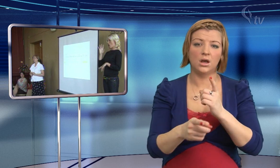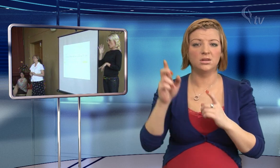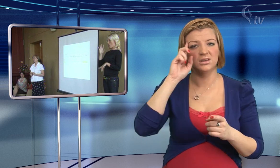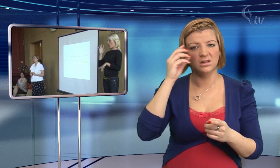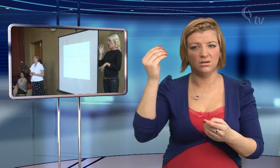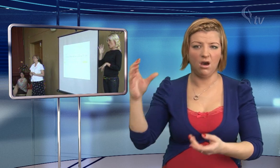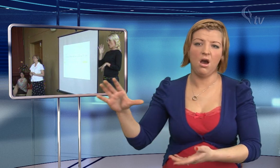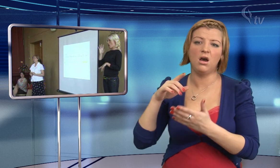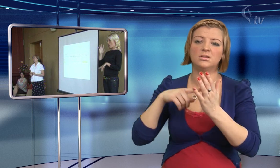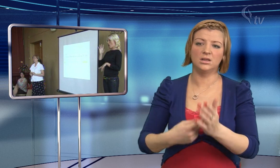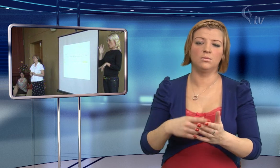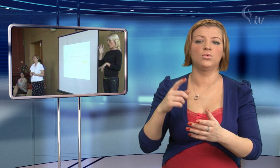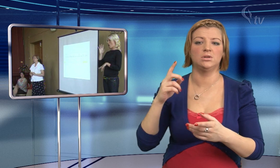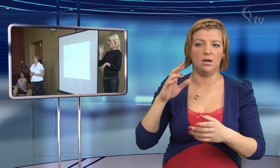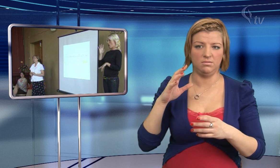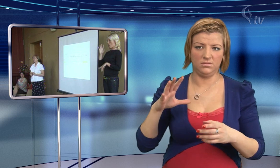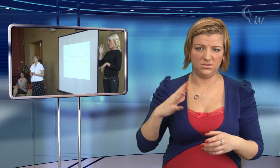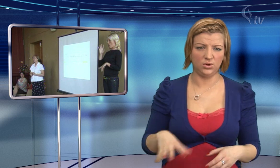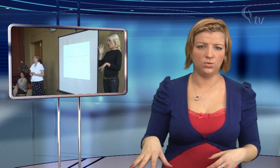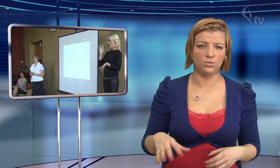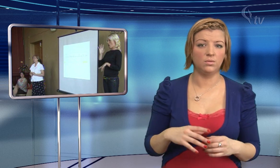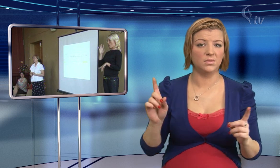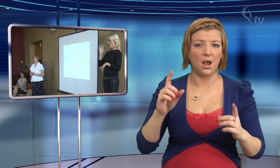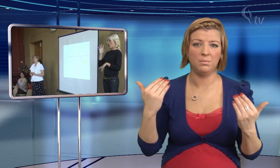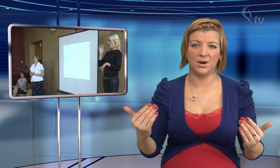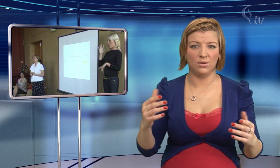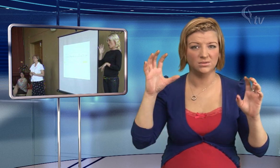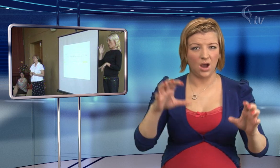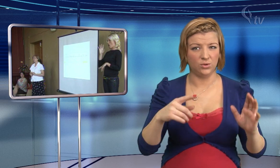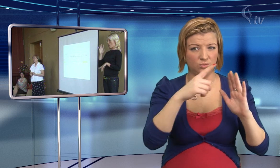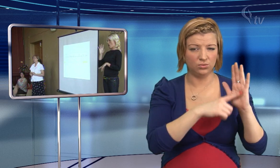tõttu, mida praegu seaduste tõttu enam muuta ei saa.